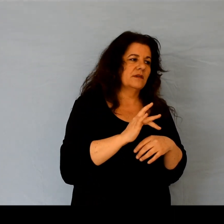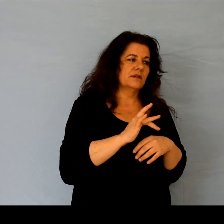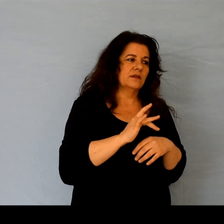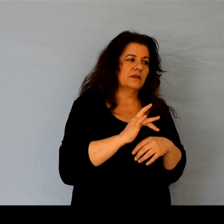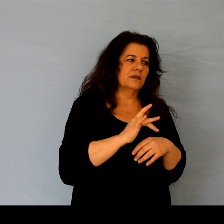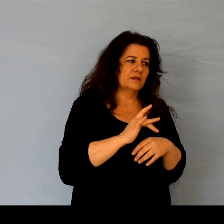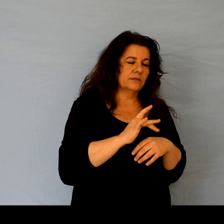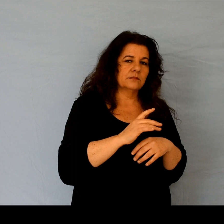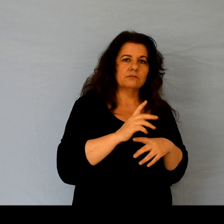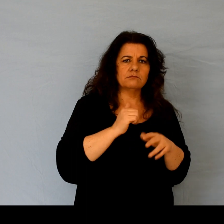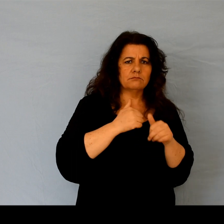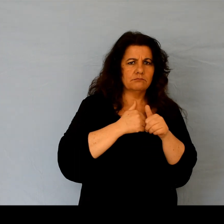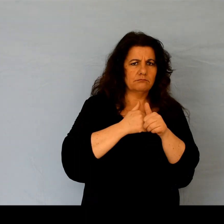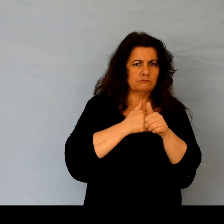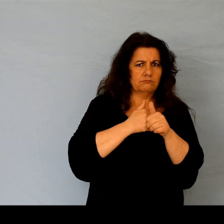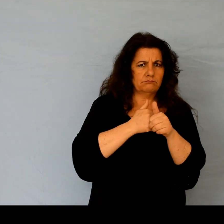Les disciples se disaient entre eux,